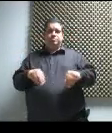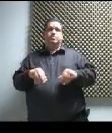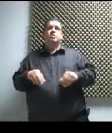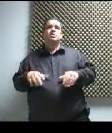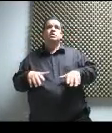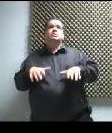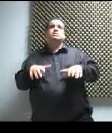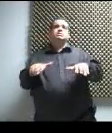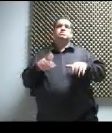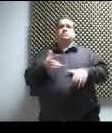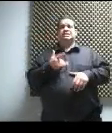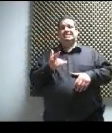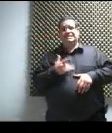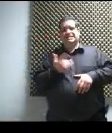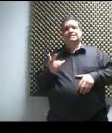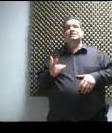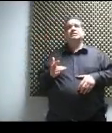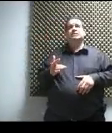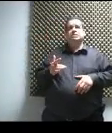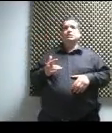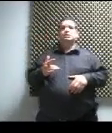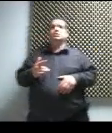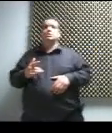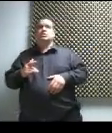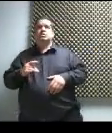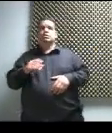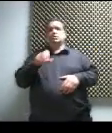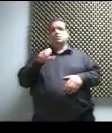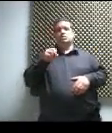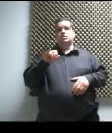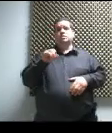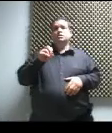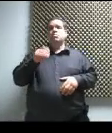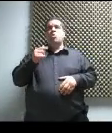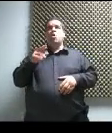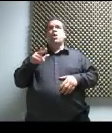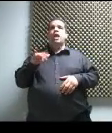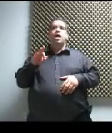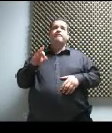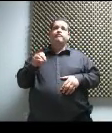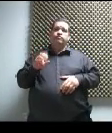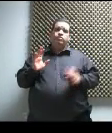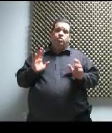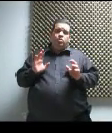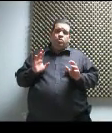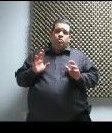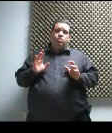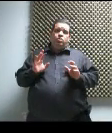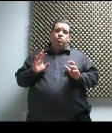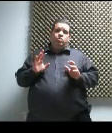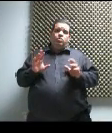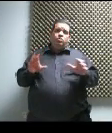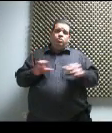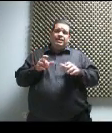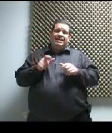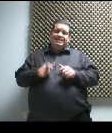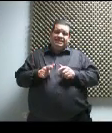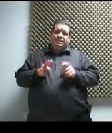sísmicas, lo que tenemos es un sismómetro, un sismógrafo. Y básicamente lo que hace este pequeño